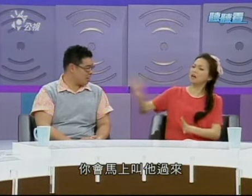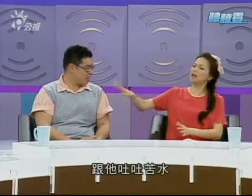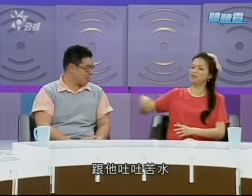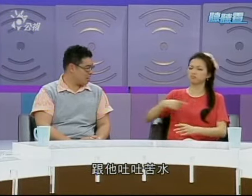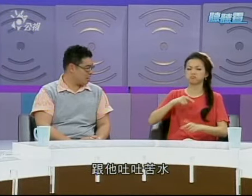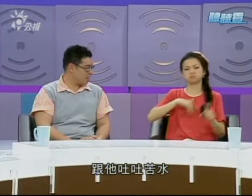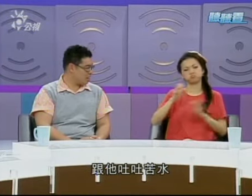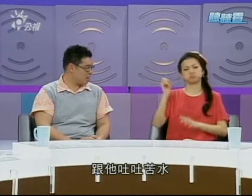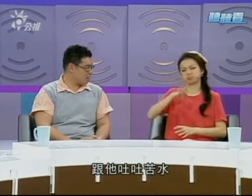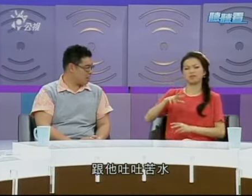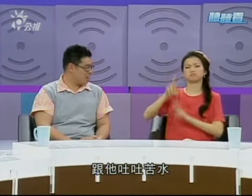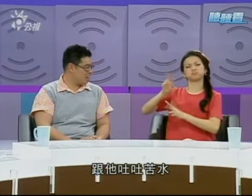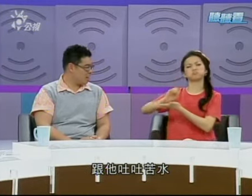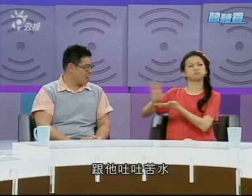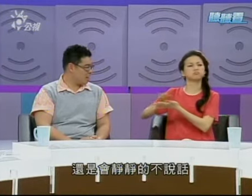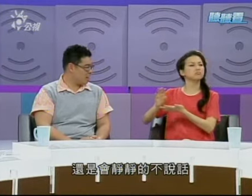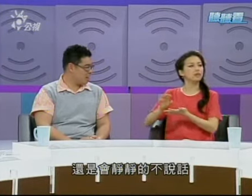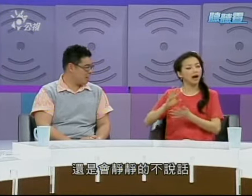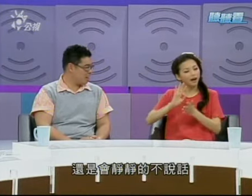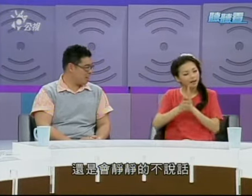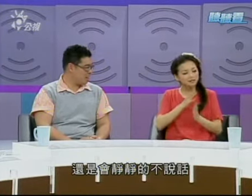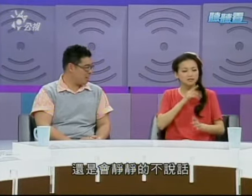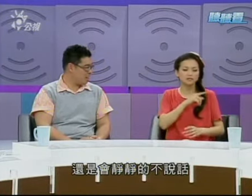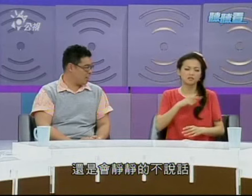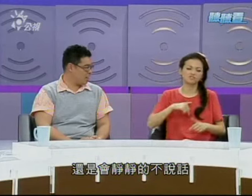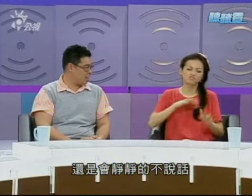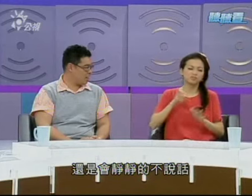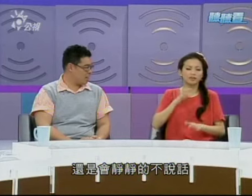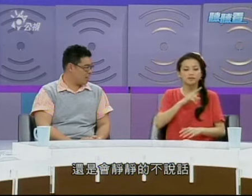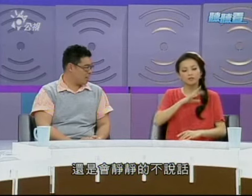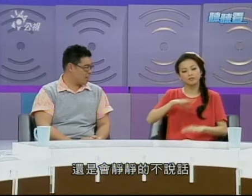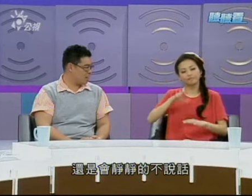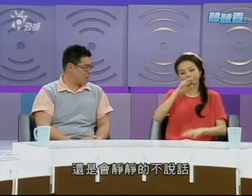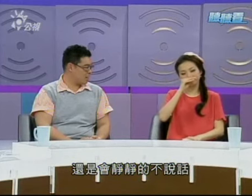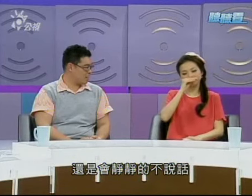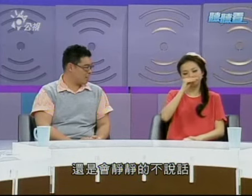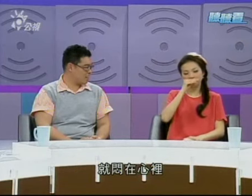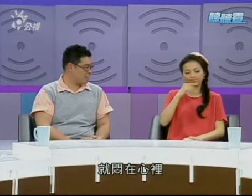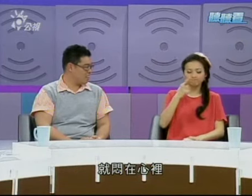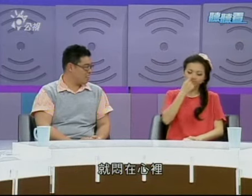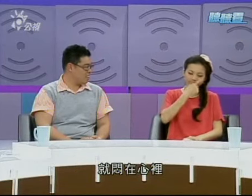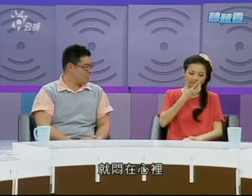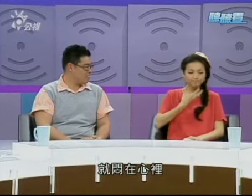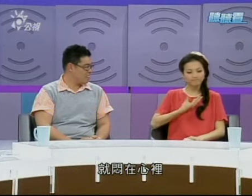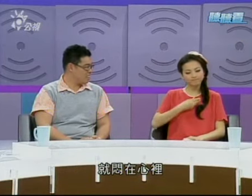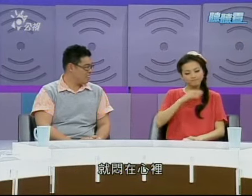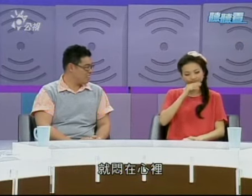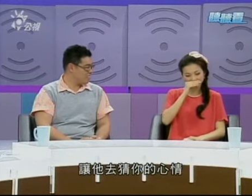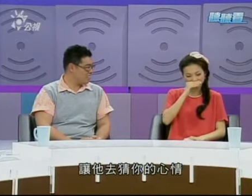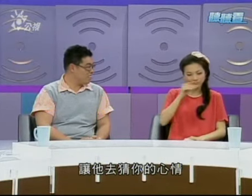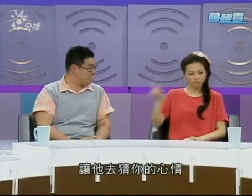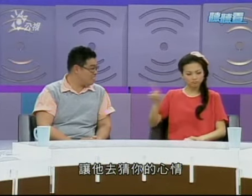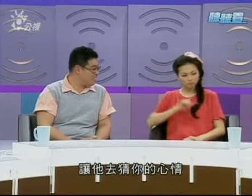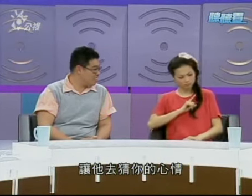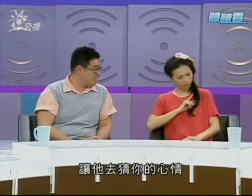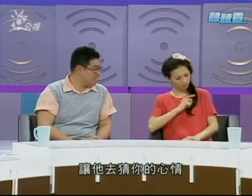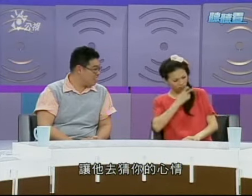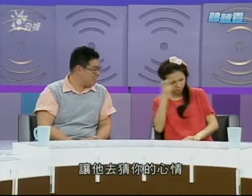跟他吐吐苦水还是会静静地不说话就闷在心里让他去猜你的心